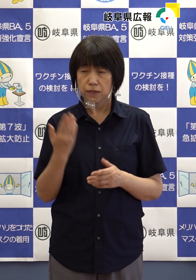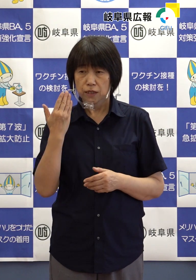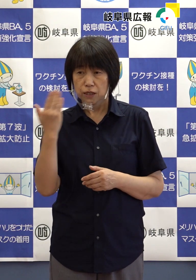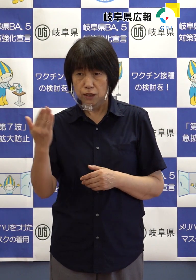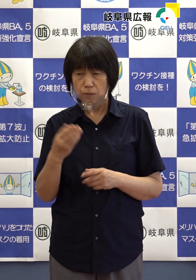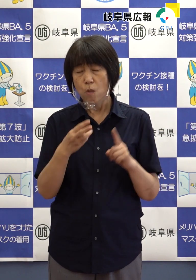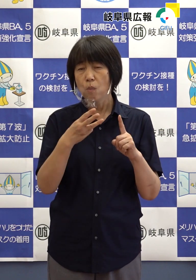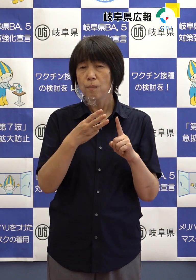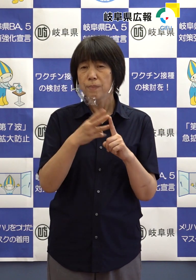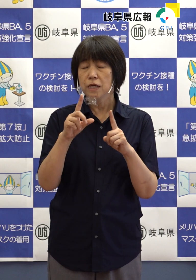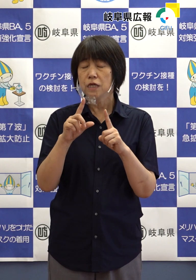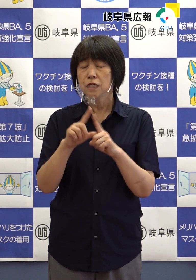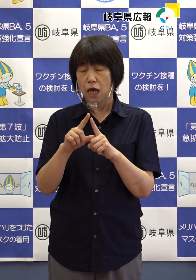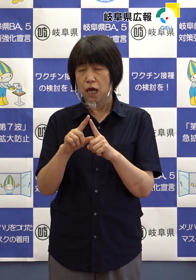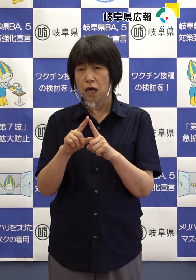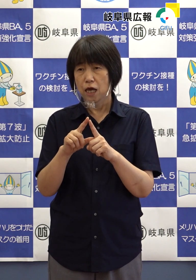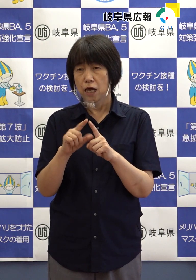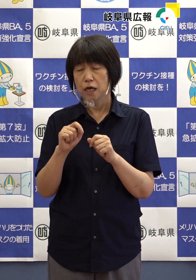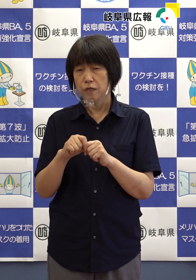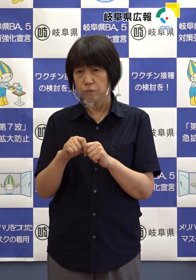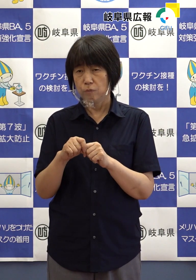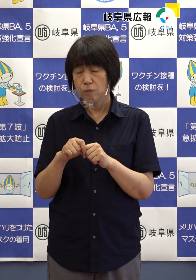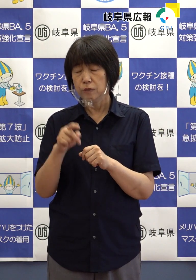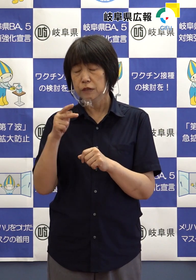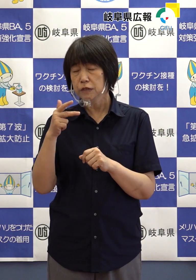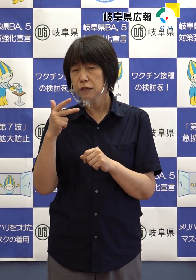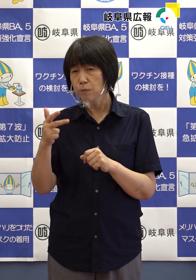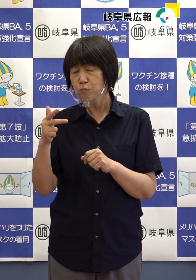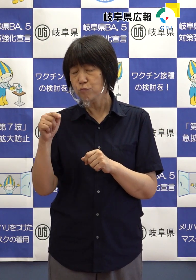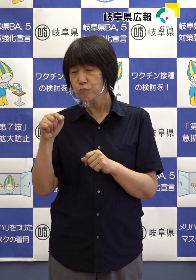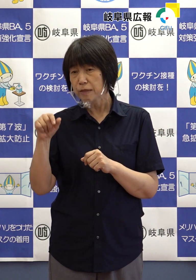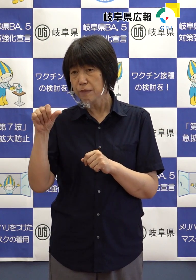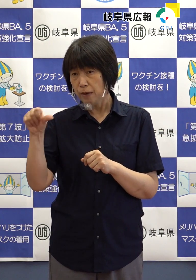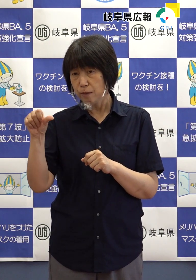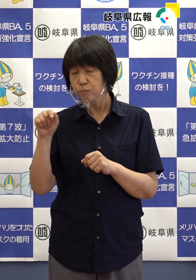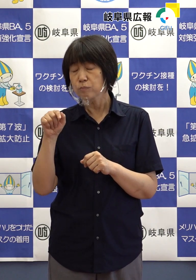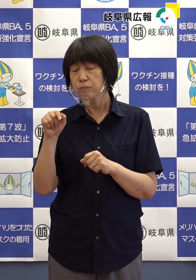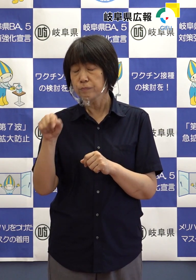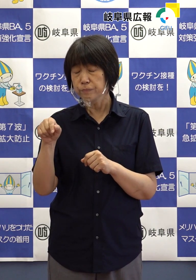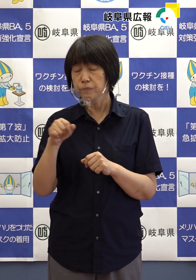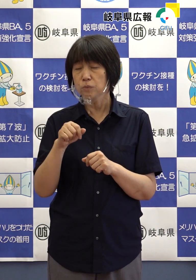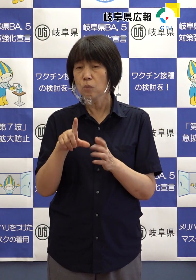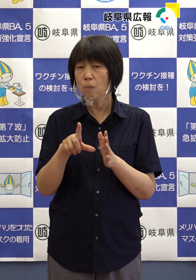hanataneえっんはいっ